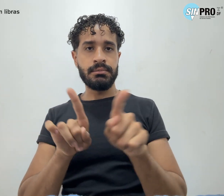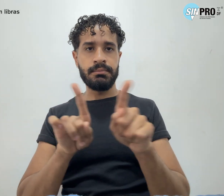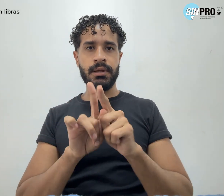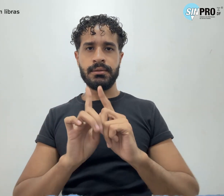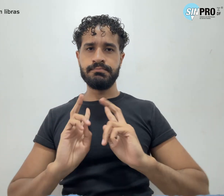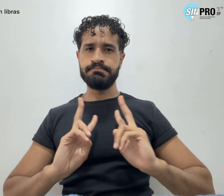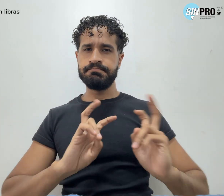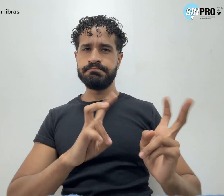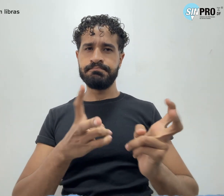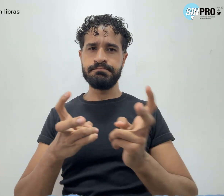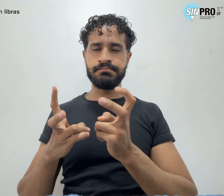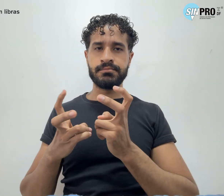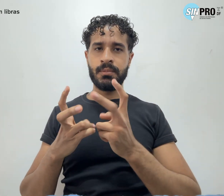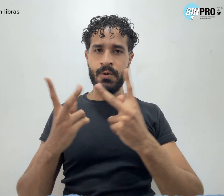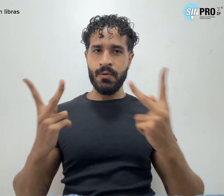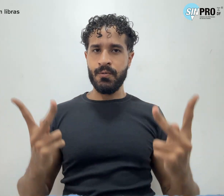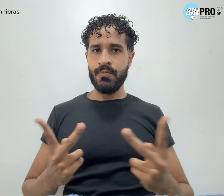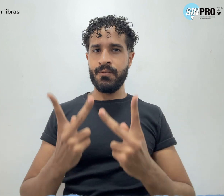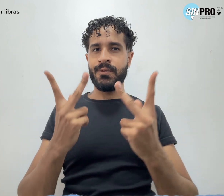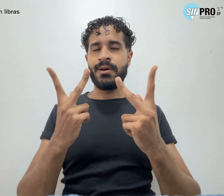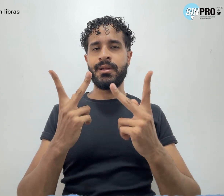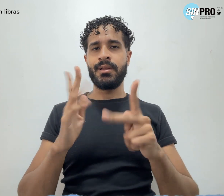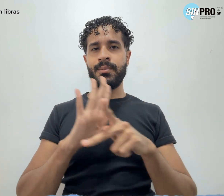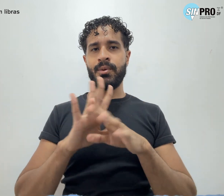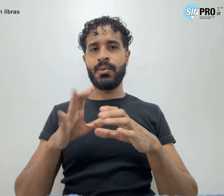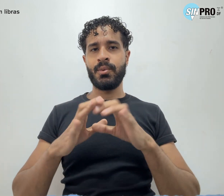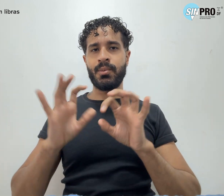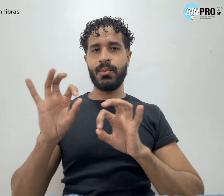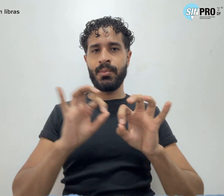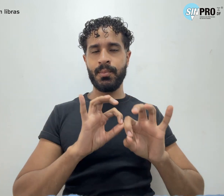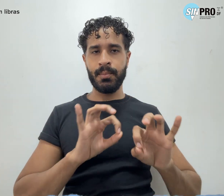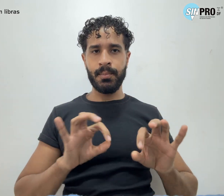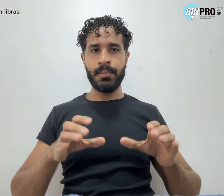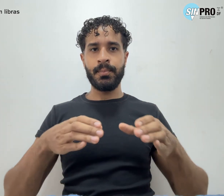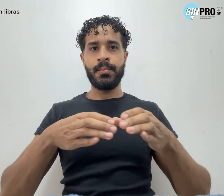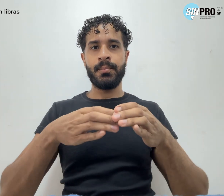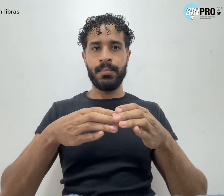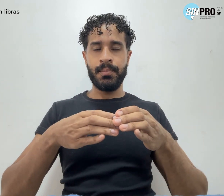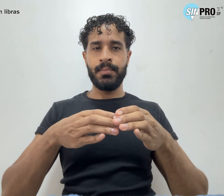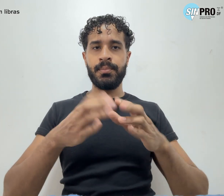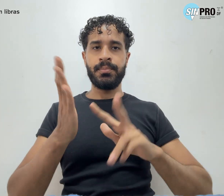reconhecedores do valor da organização coletiva e sindical.